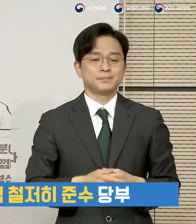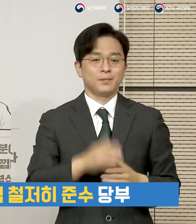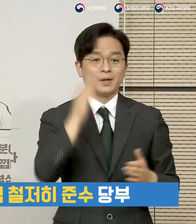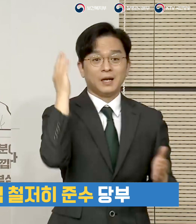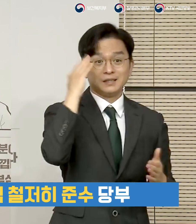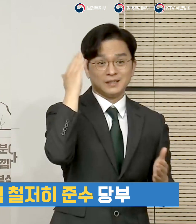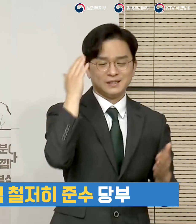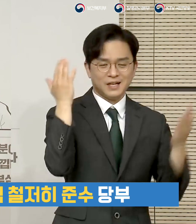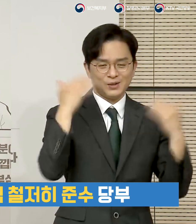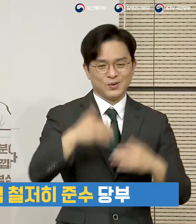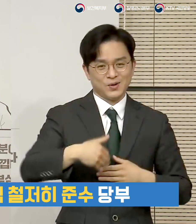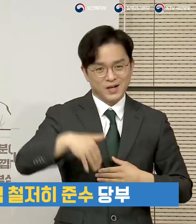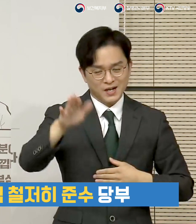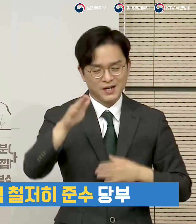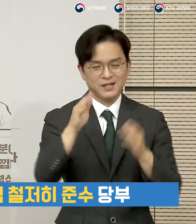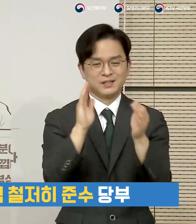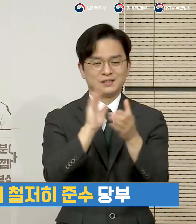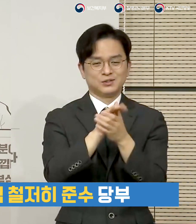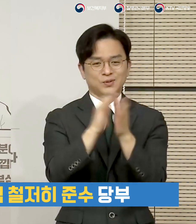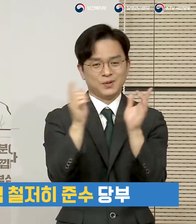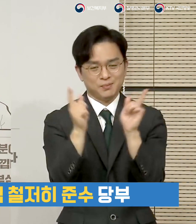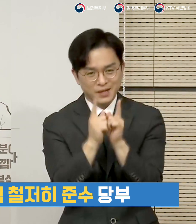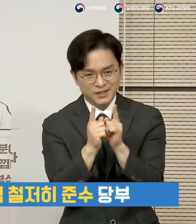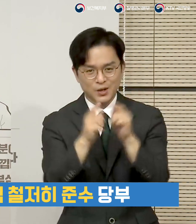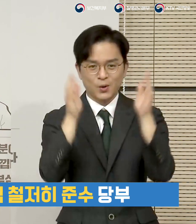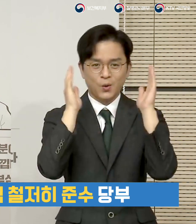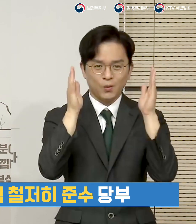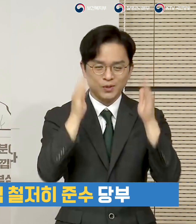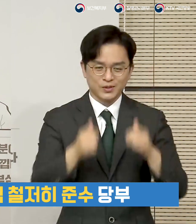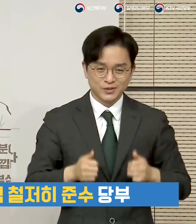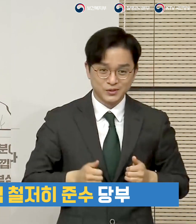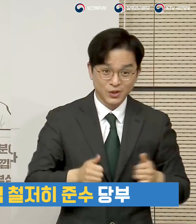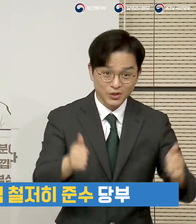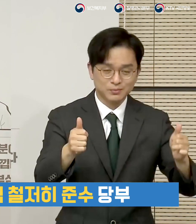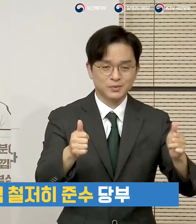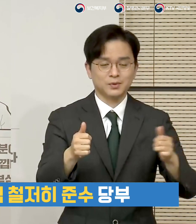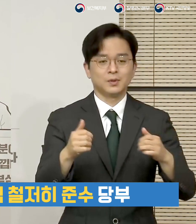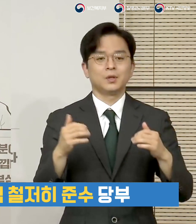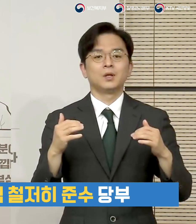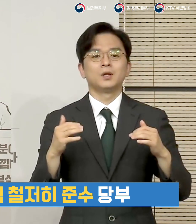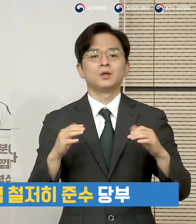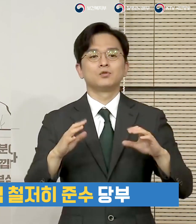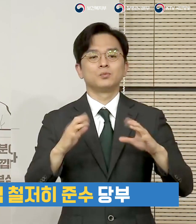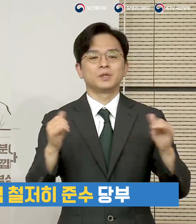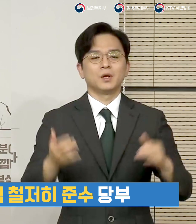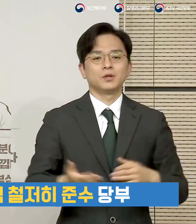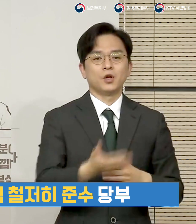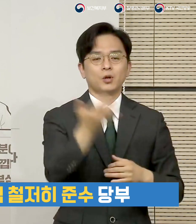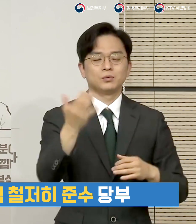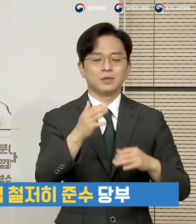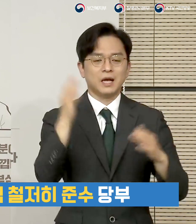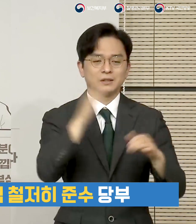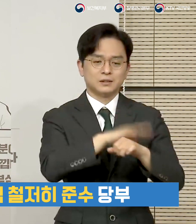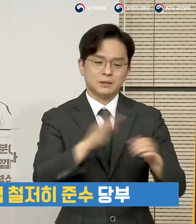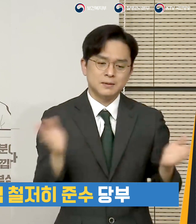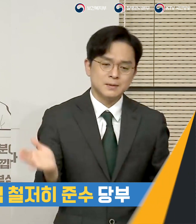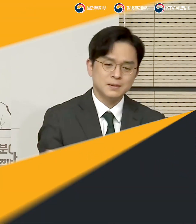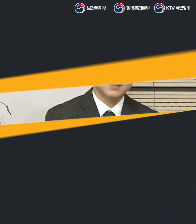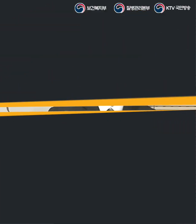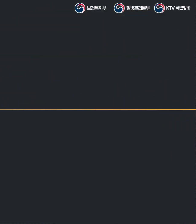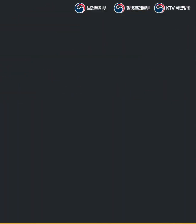친구들과 즐거운 시간을 보내며 성장할 수 있도록 각자의 자리에서 방역수칙을 철저히 지켜주실